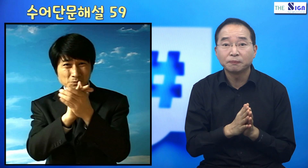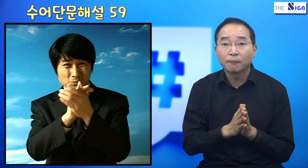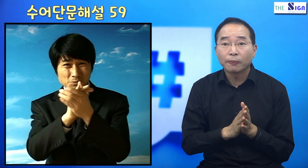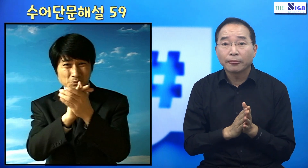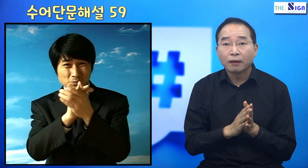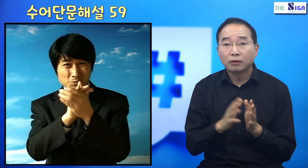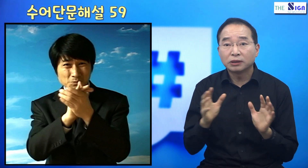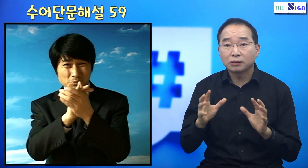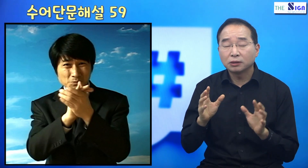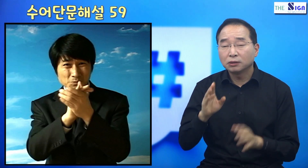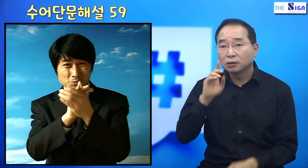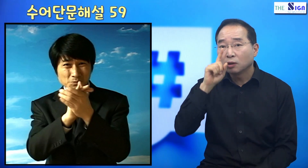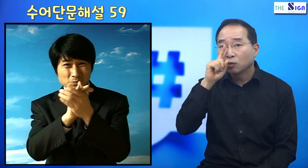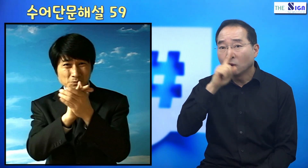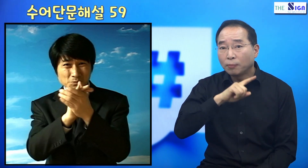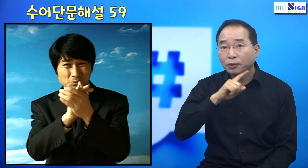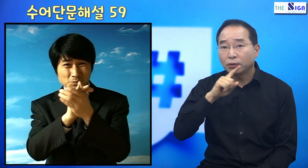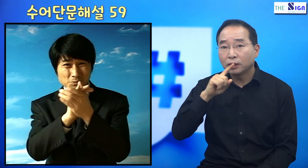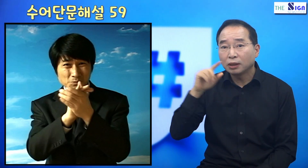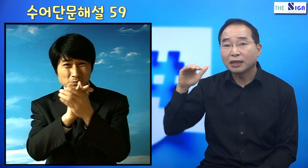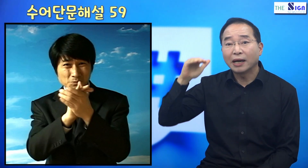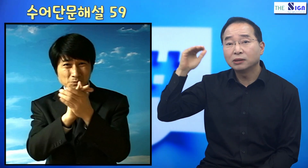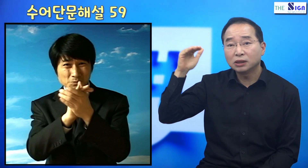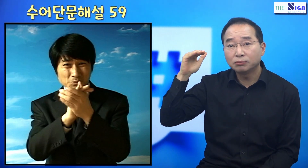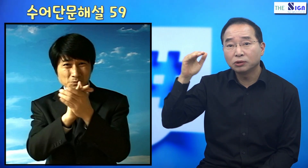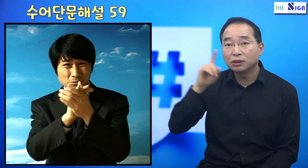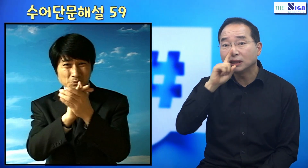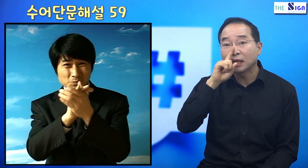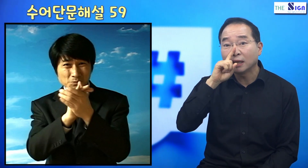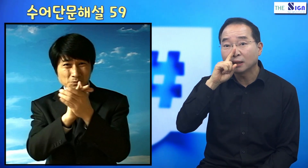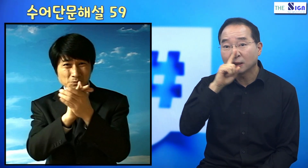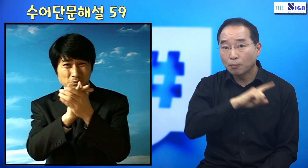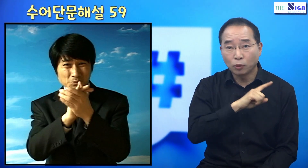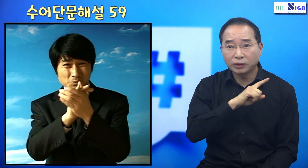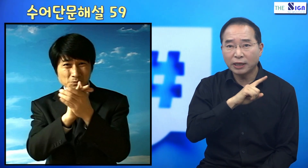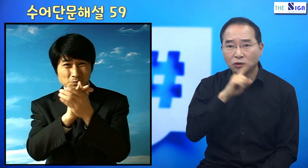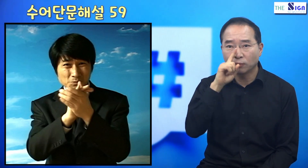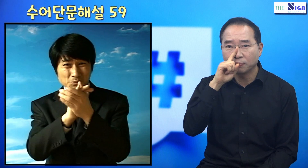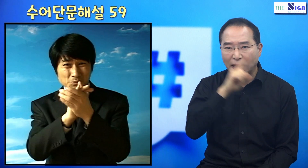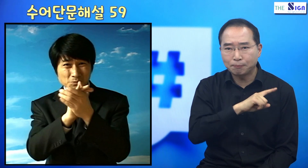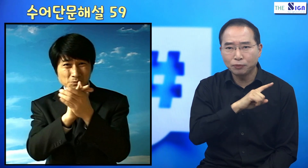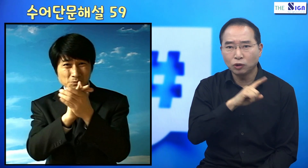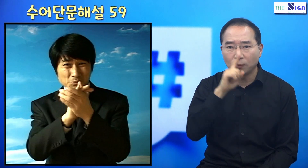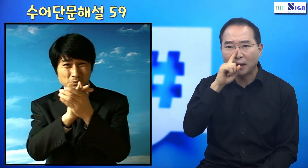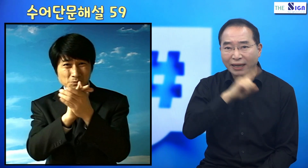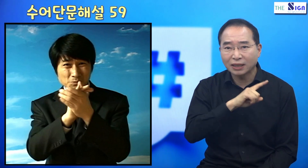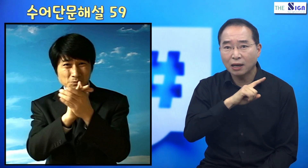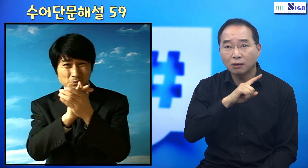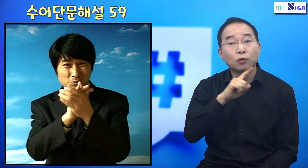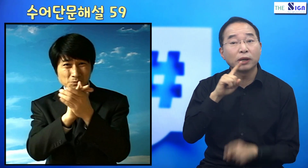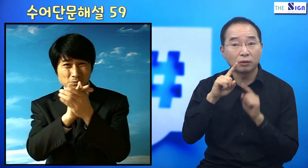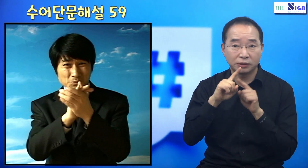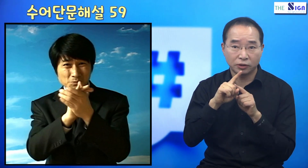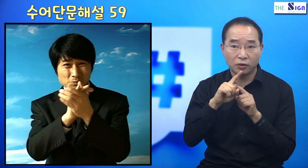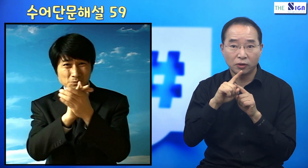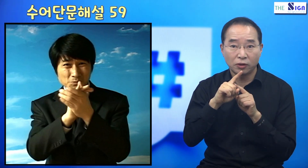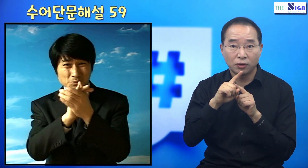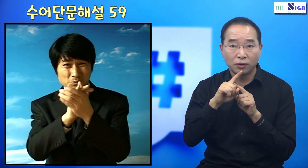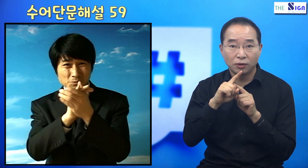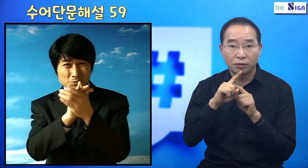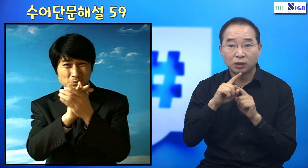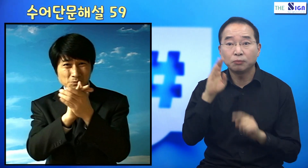있어요. 어쨌든 요 표현이 나이 드신 분들은 이게 못된 놈, 나쁜 놈, 악당 요 개념을